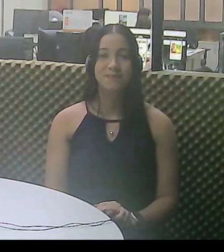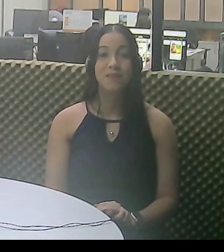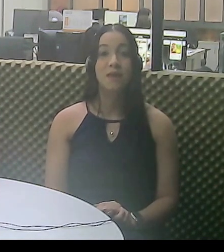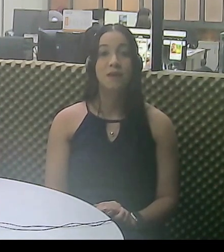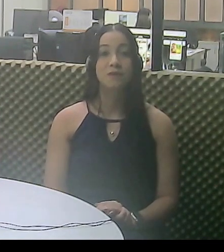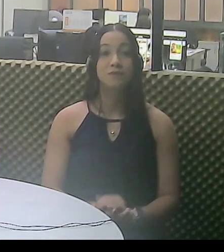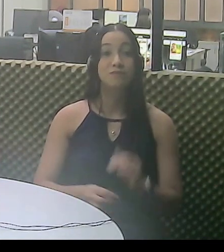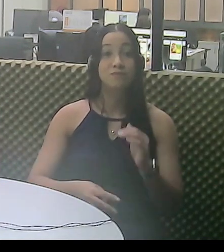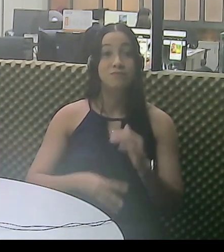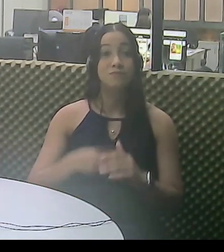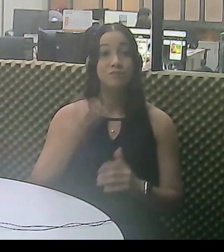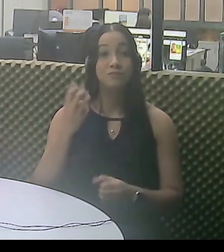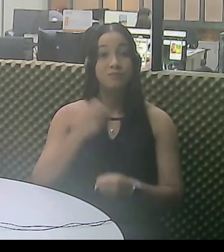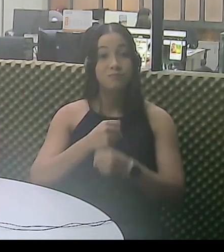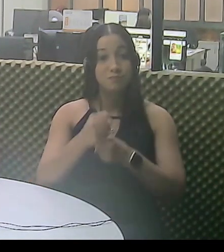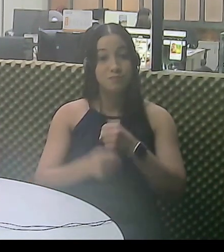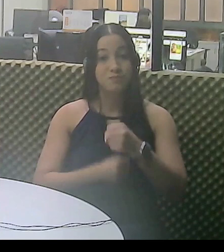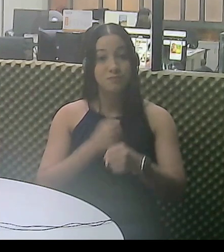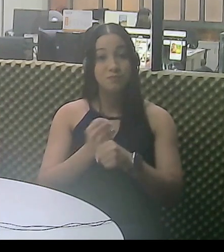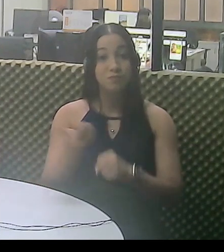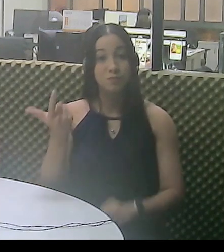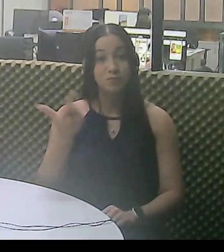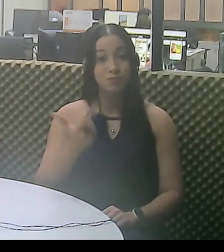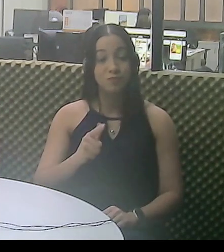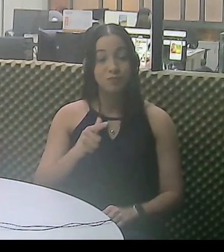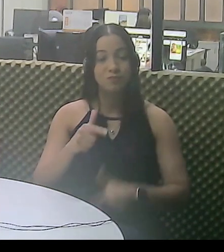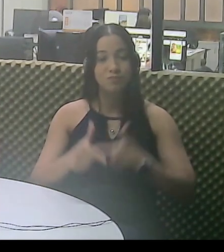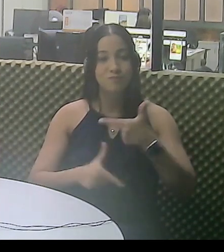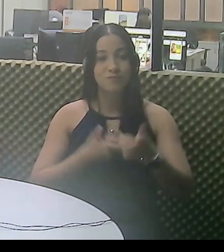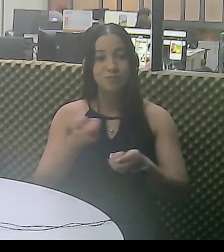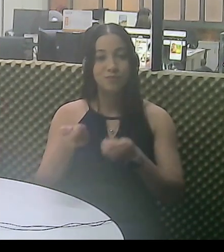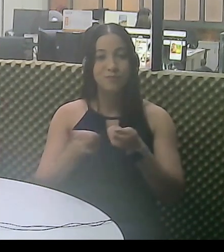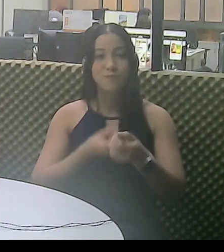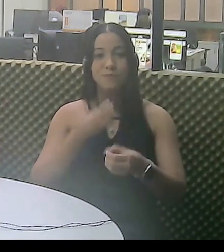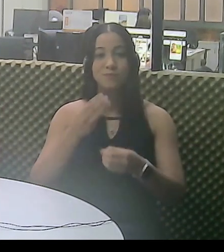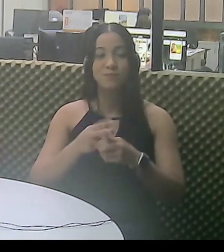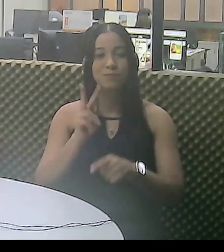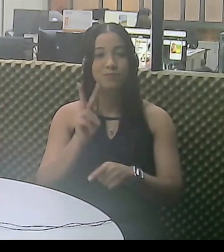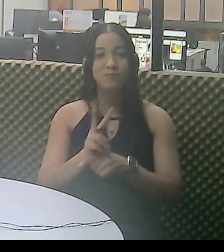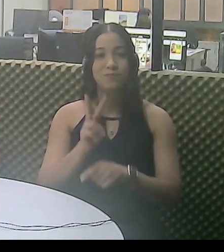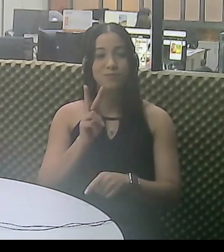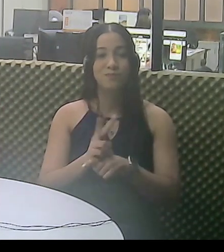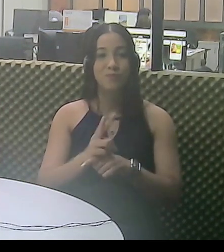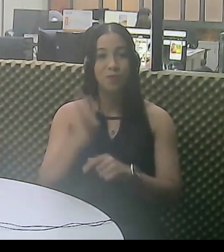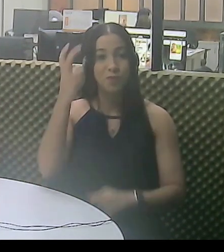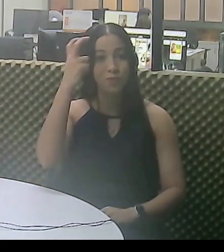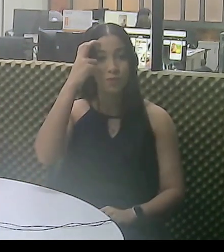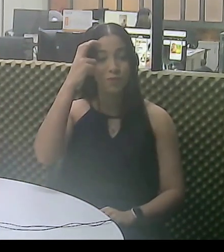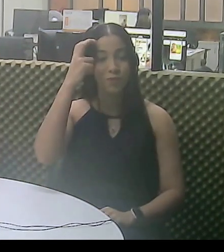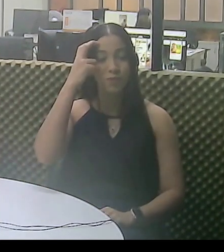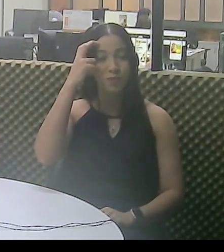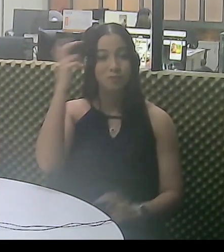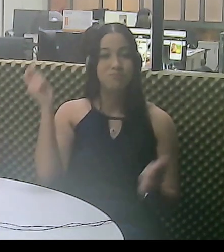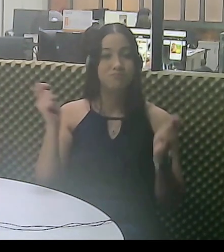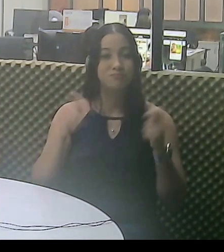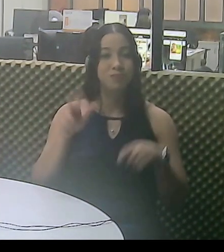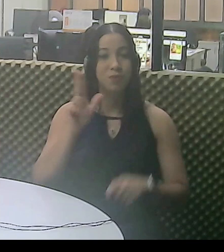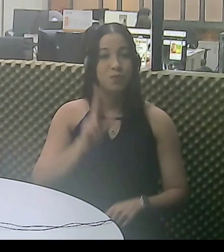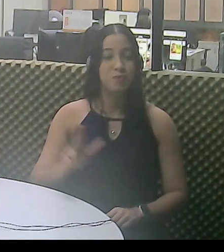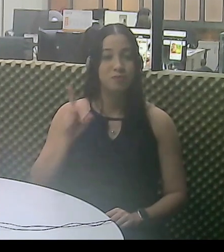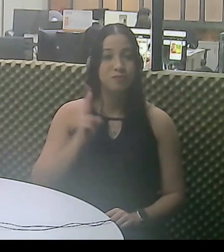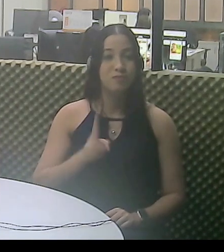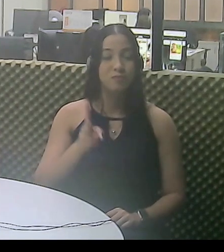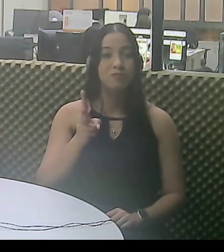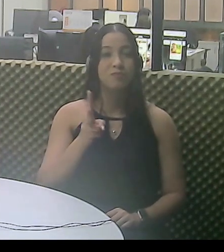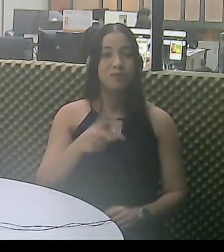Pelo terceiro ano consecutivo, o trabalho da administração municipal na preservação do patrimônio cultural garantiu que Uberlândia